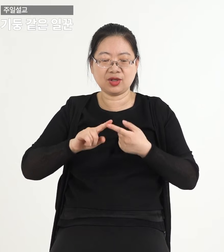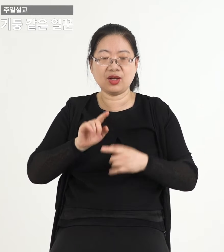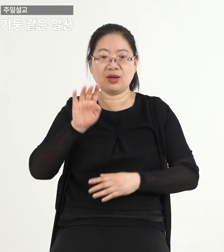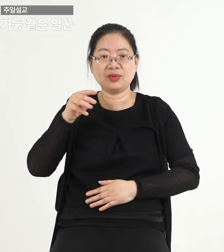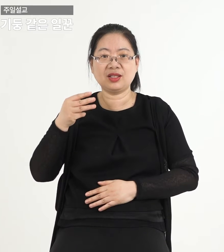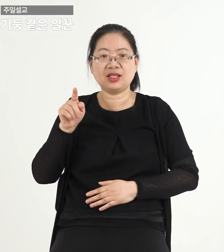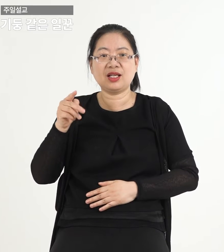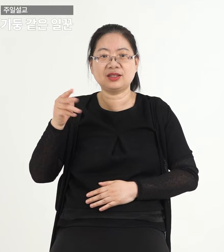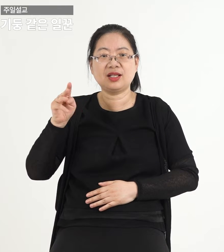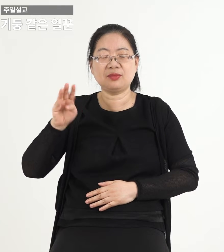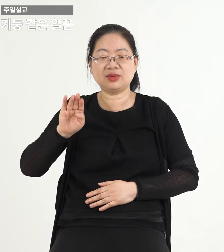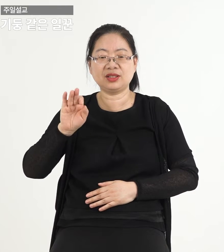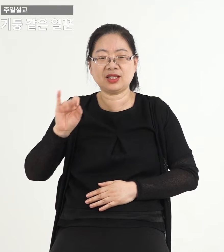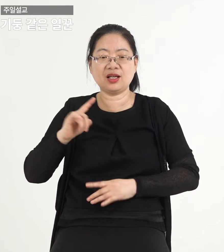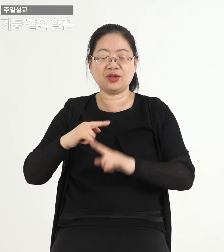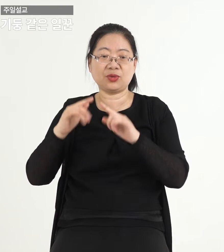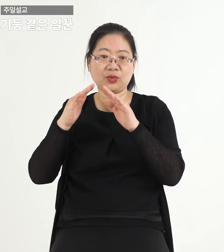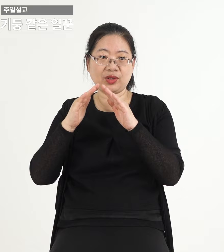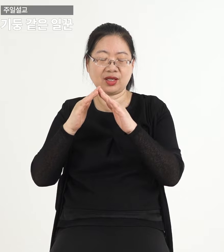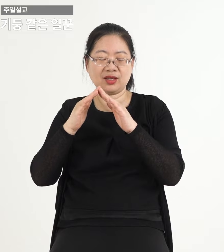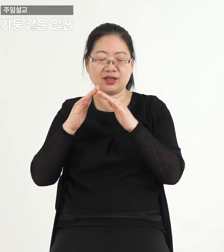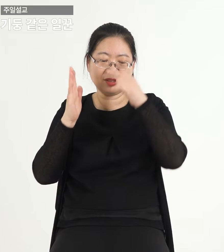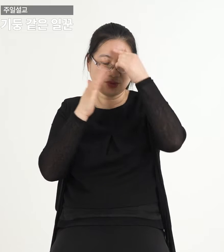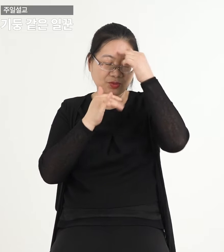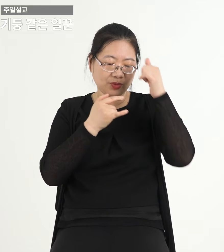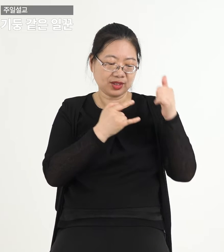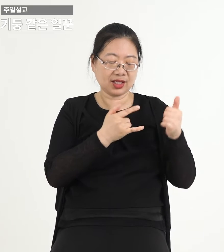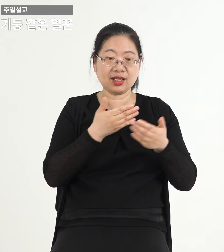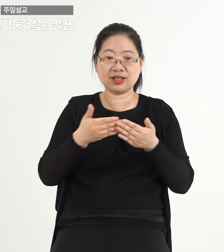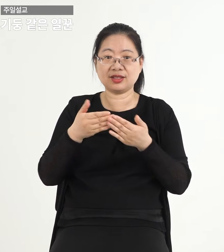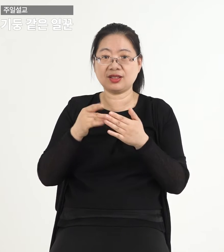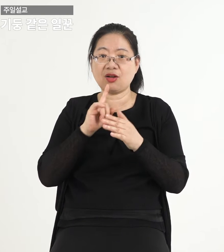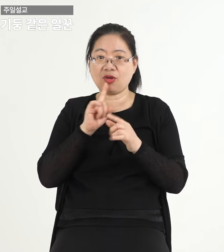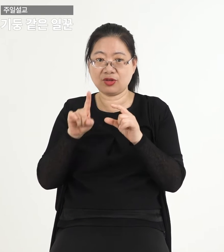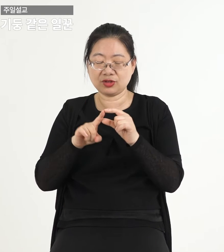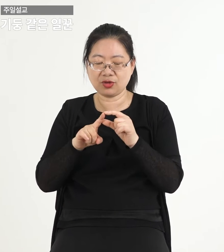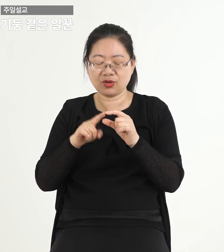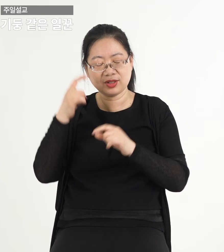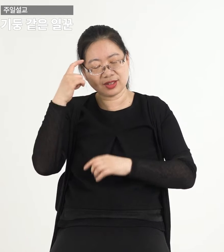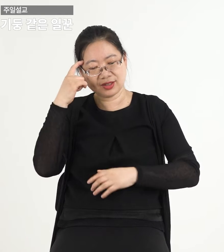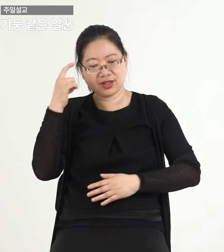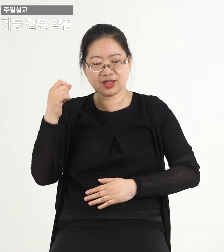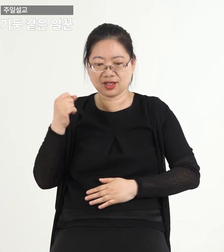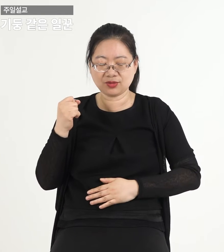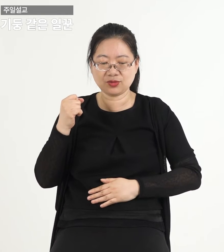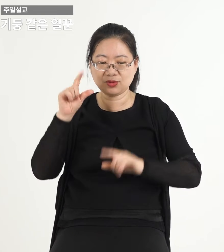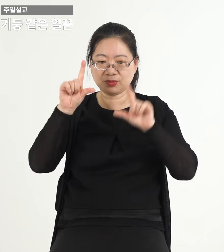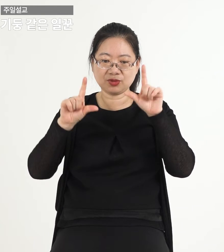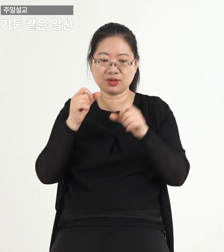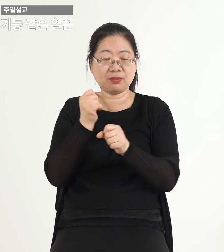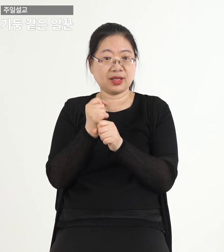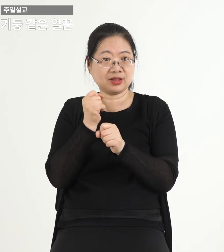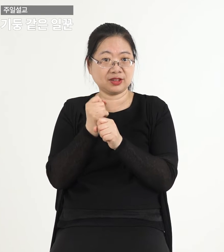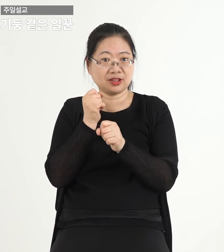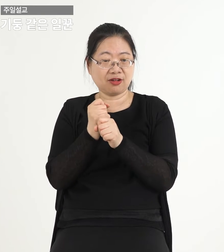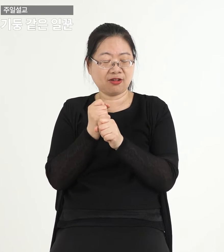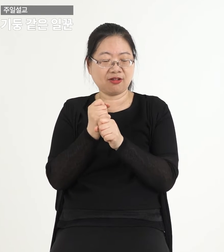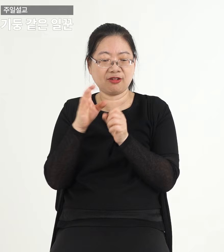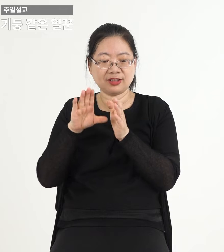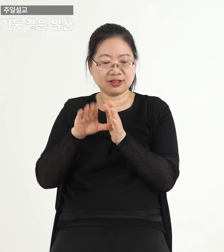교회 성도들에게 그림 언어로 또는 개념으로 이미지화시켜서 설명을 할